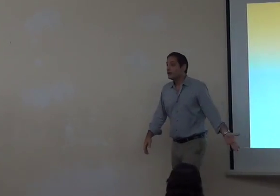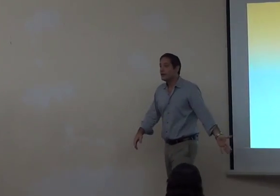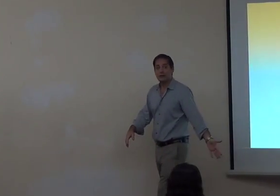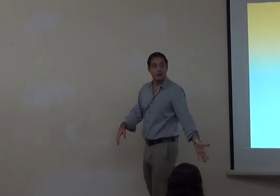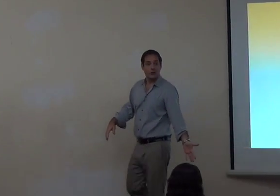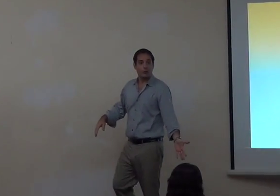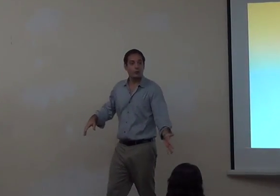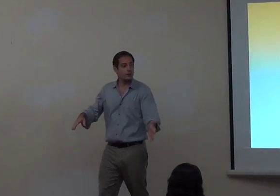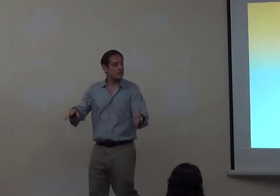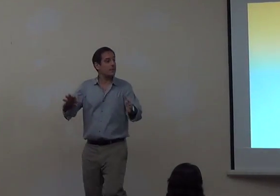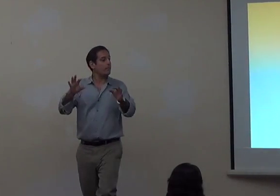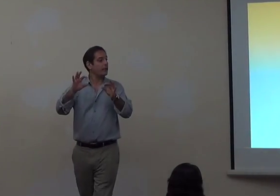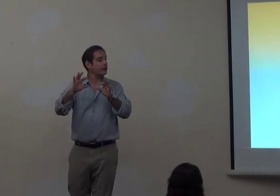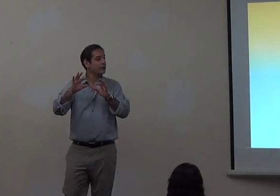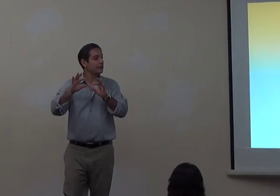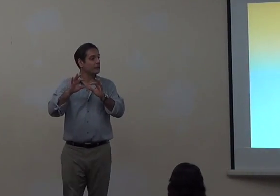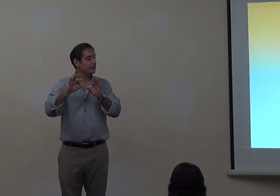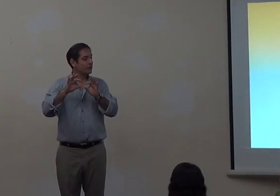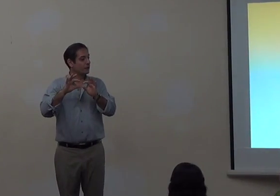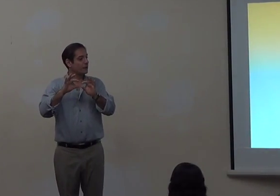Esto, un